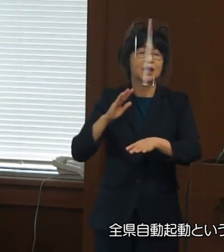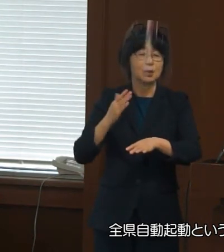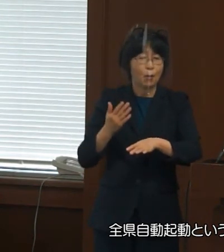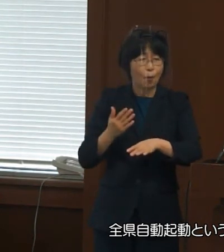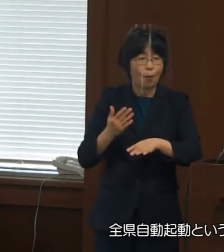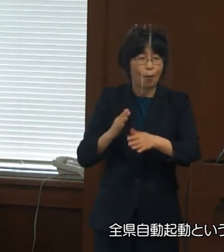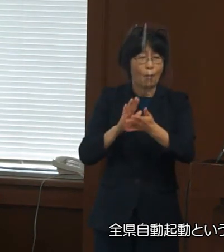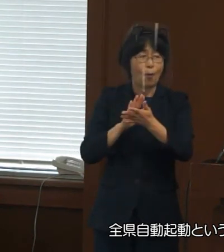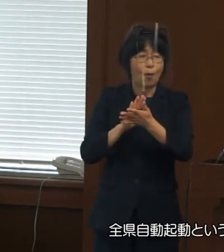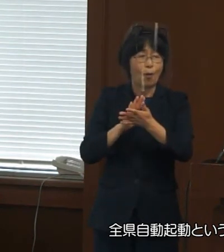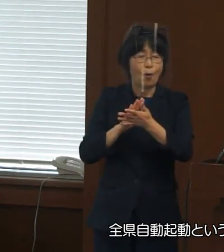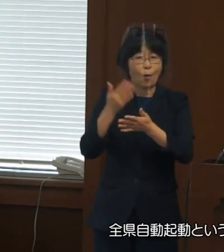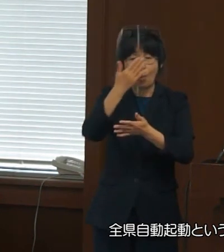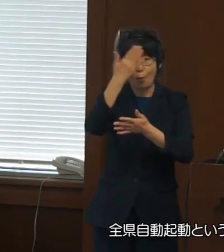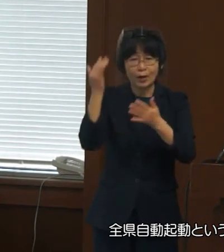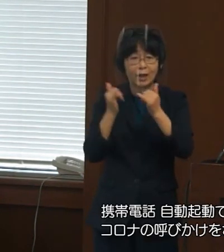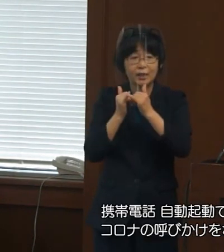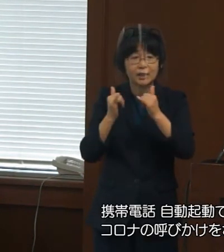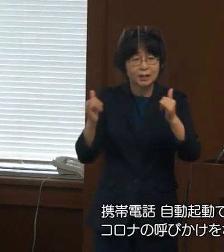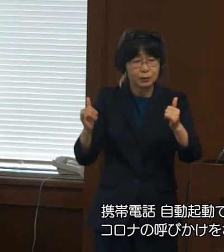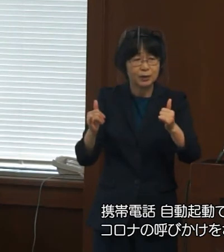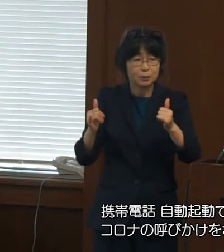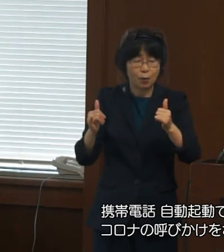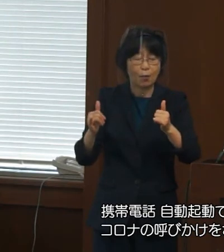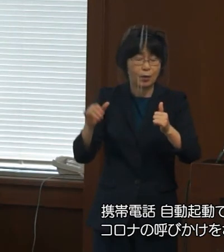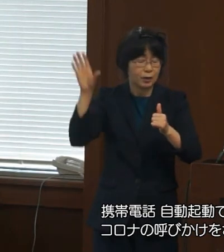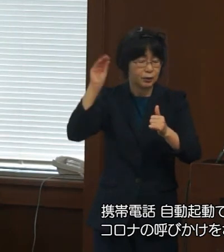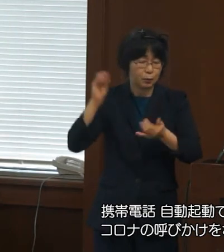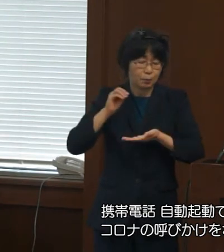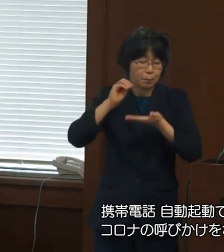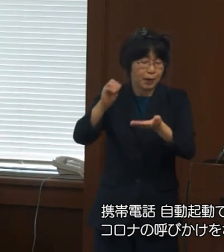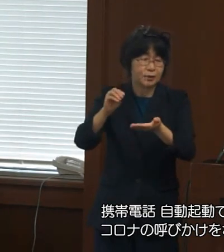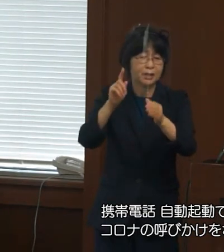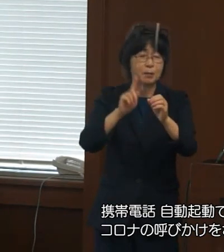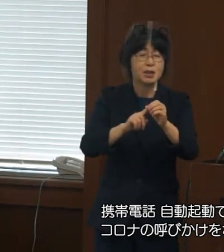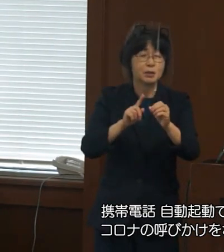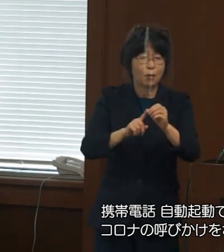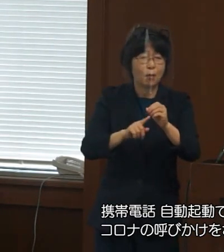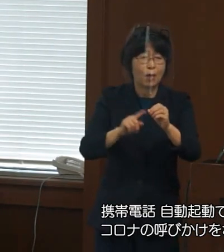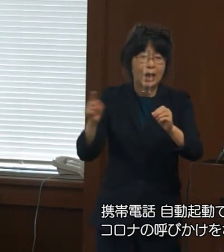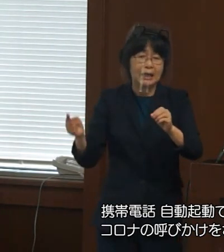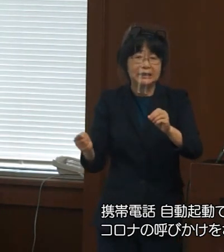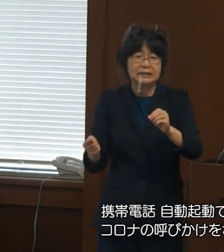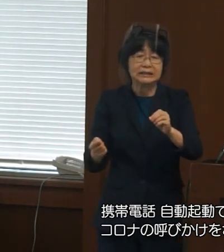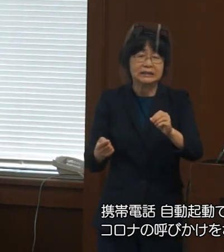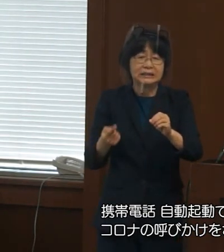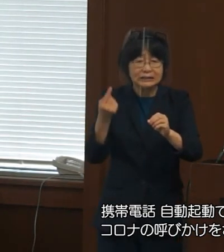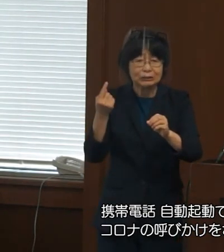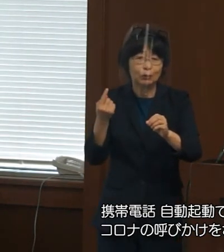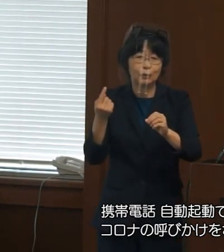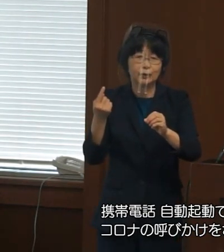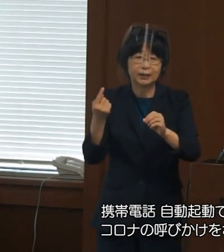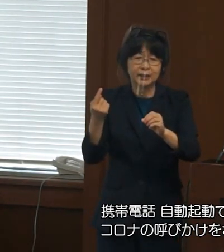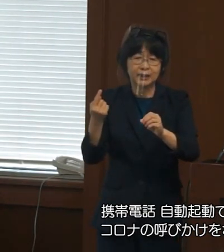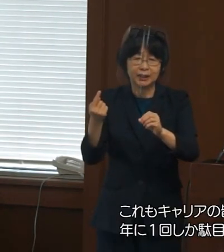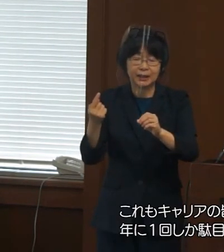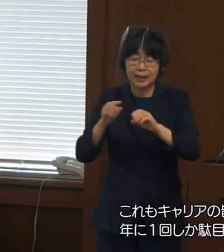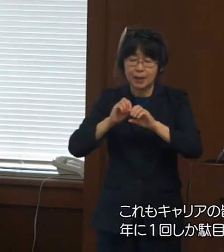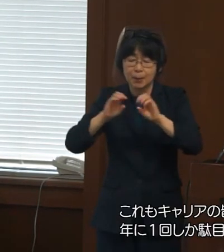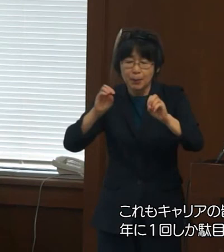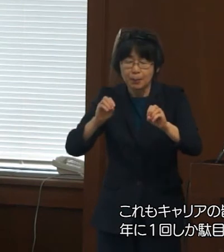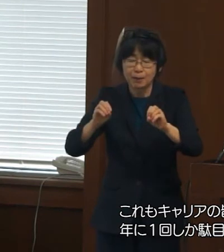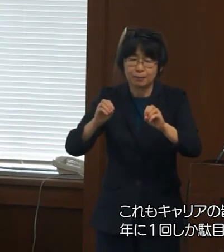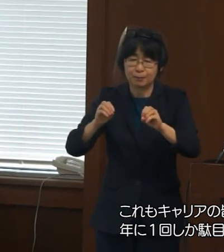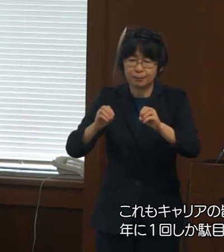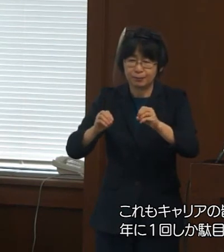若い人に伝わるようにですね、携帯電話自動起動でコロナの呼びかけをさせていただいたんです。これ